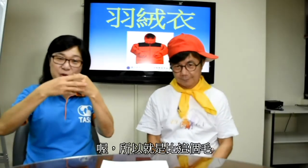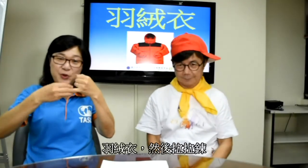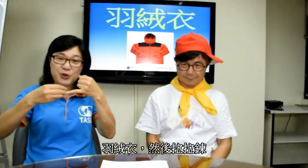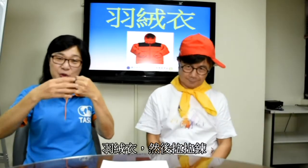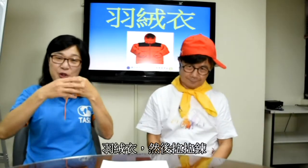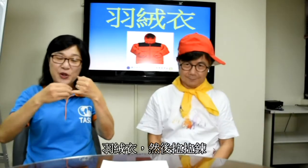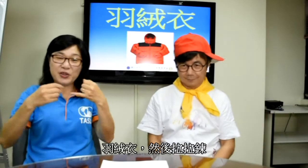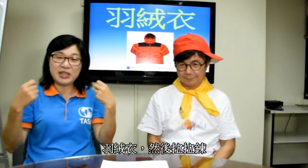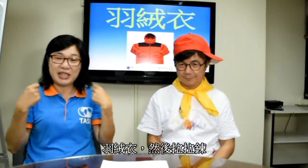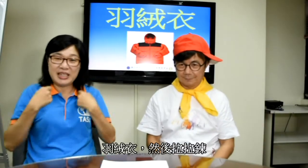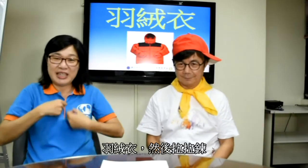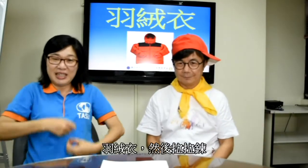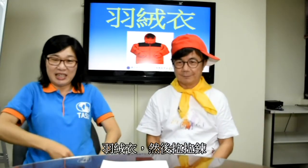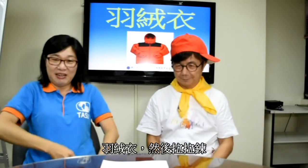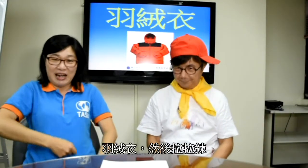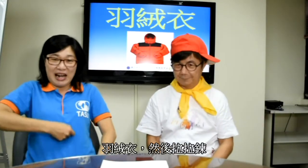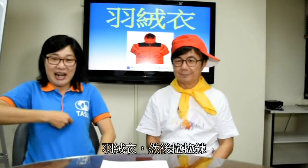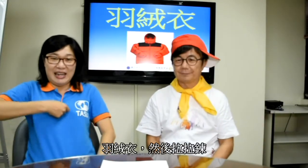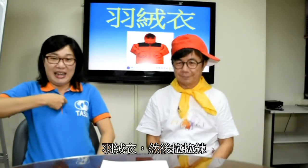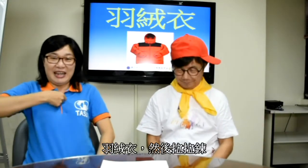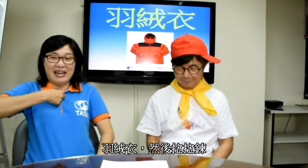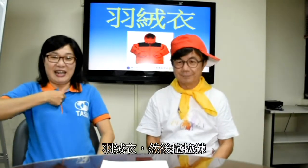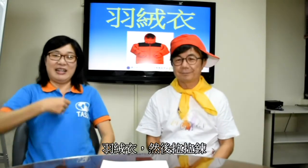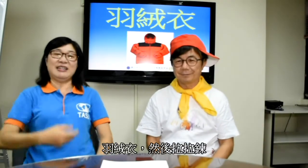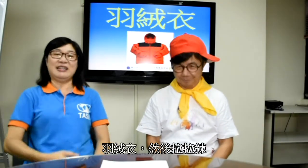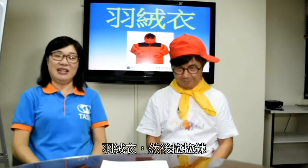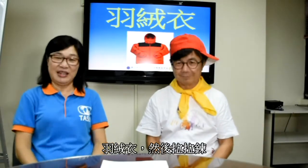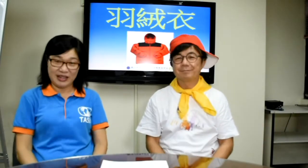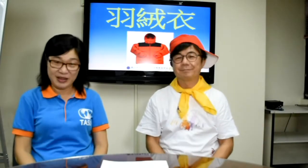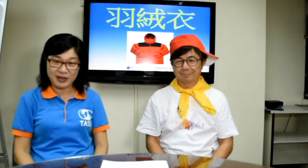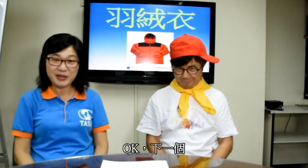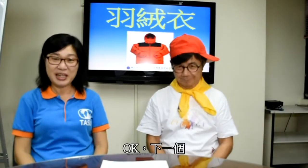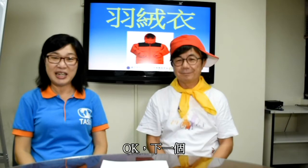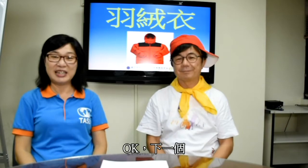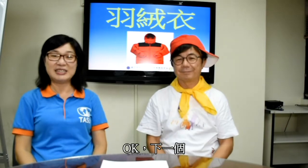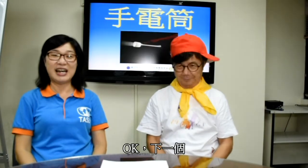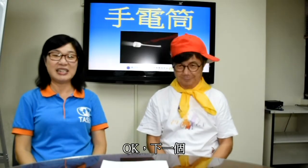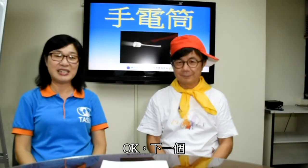羽绒衣，然后拉拉链。OK， 下一个，